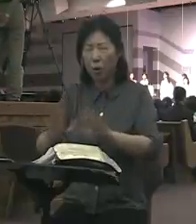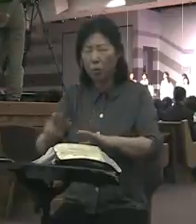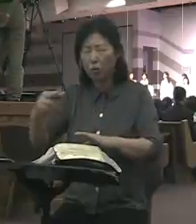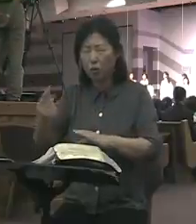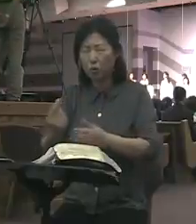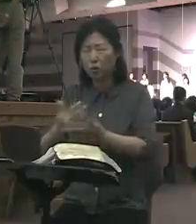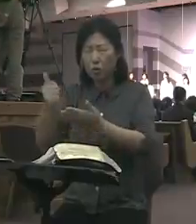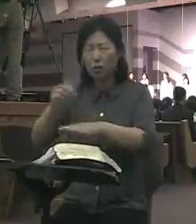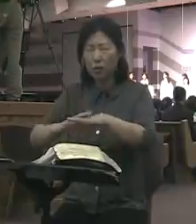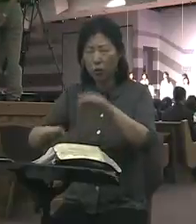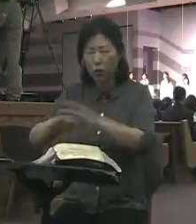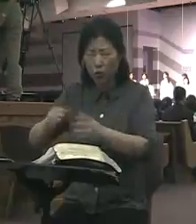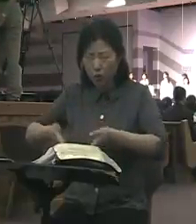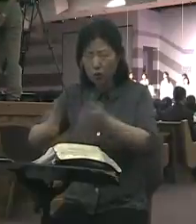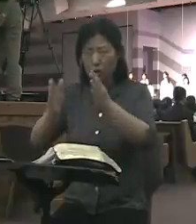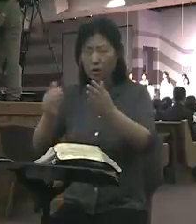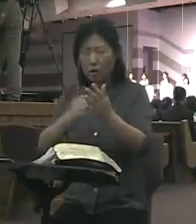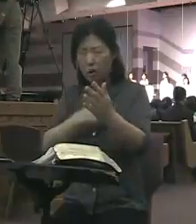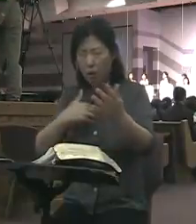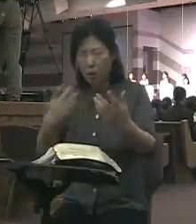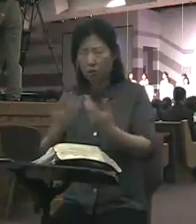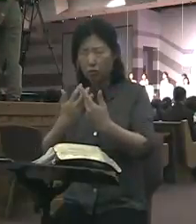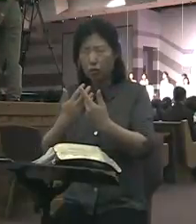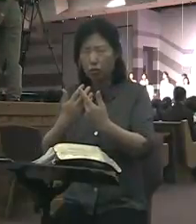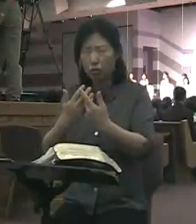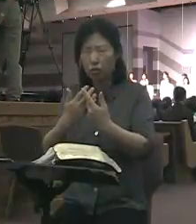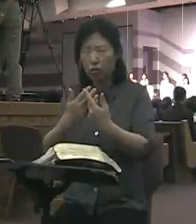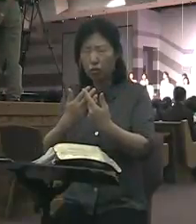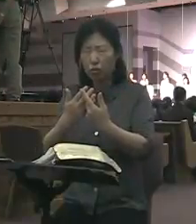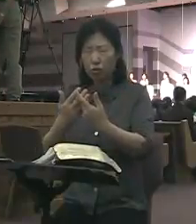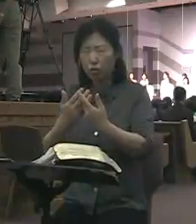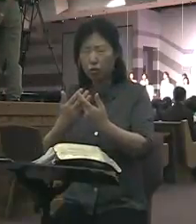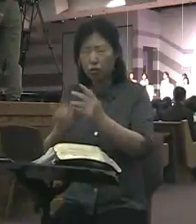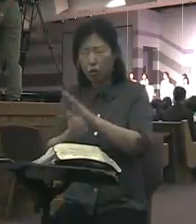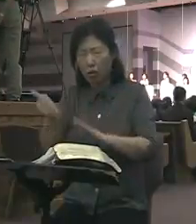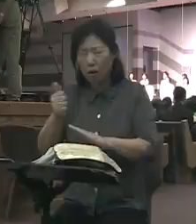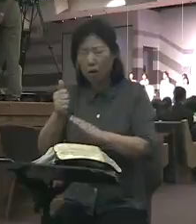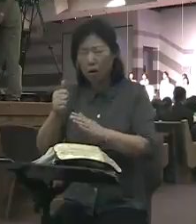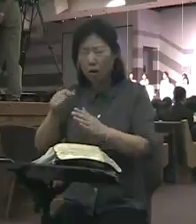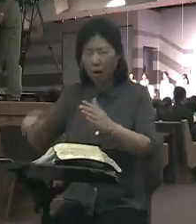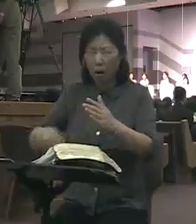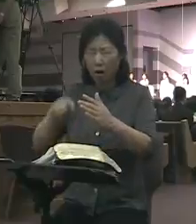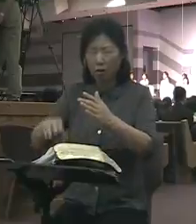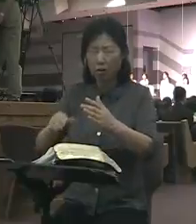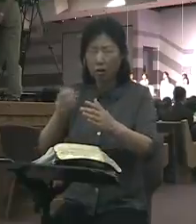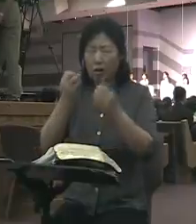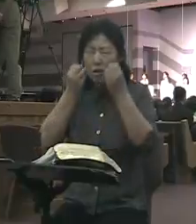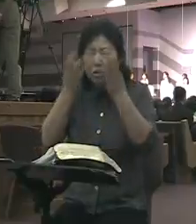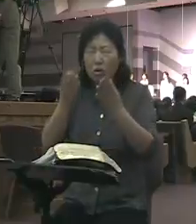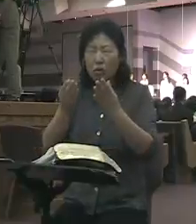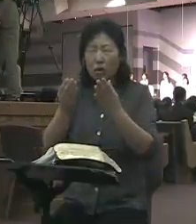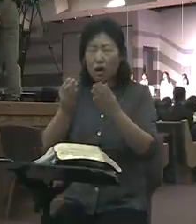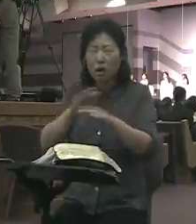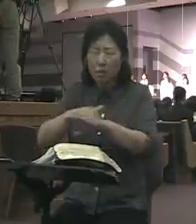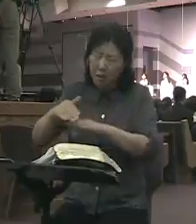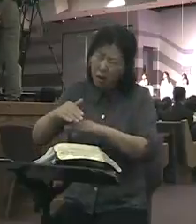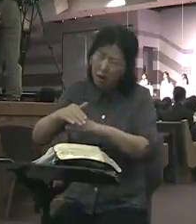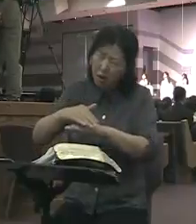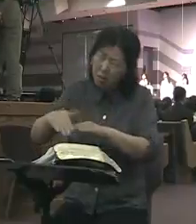그 채워주시는 손길을 소망하는 가운데 우리를 새롭게 빚어주시고 우리를 새롭게 세워주시는